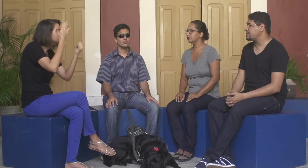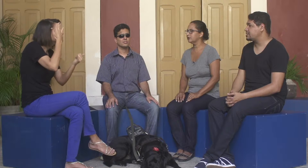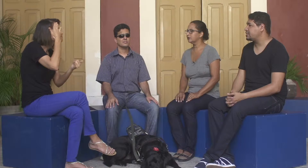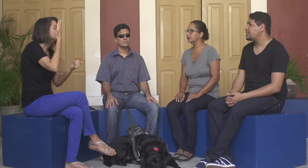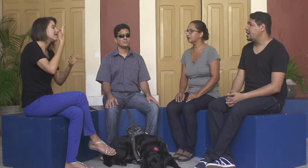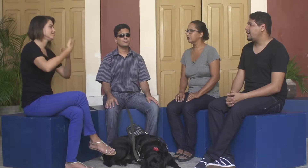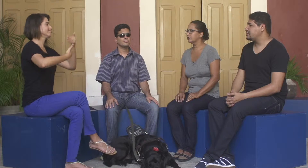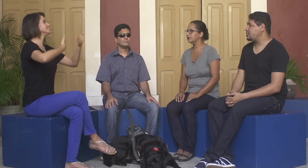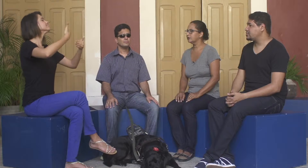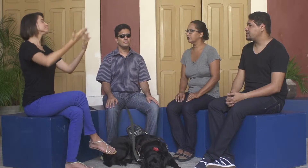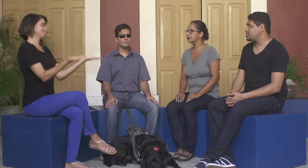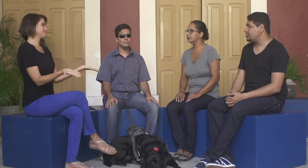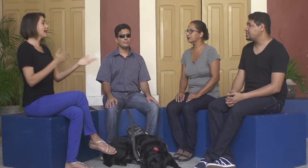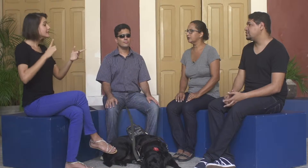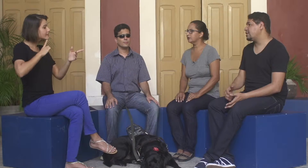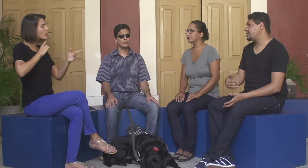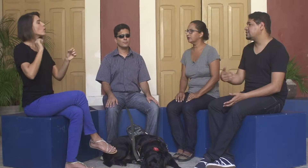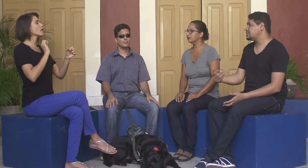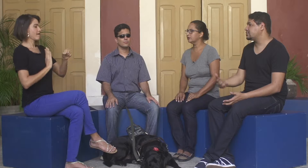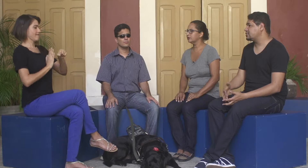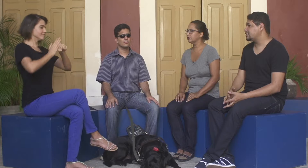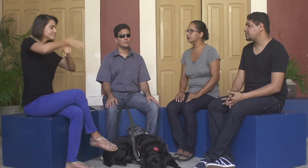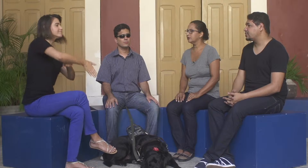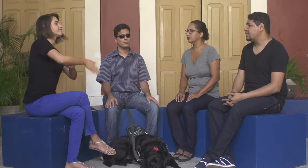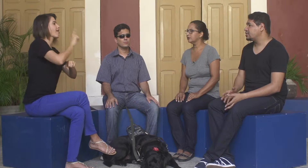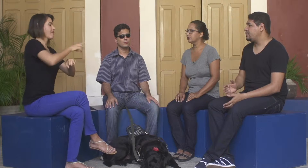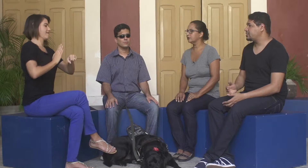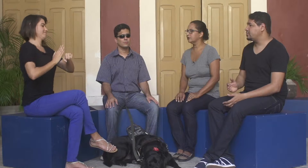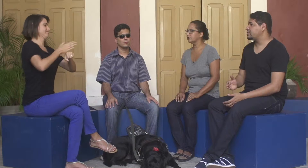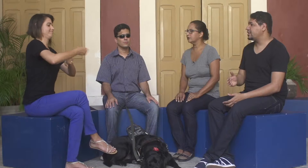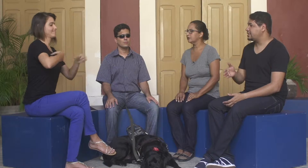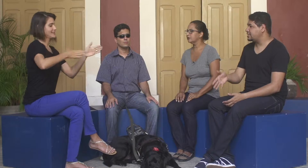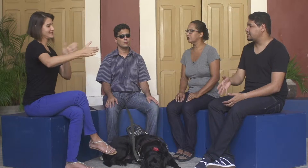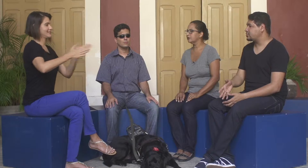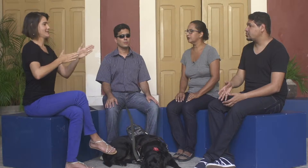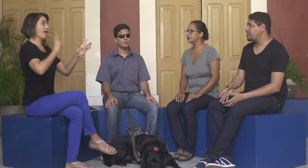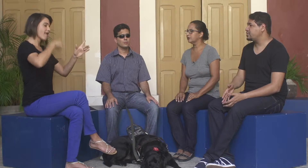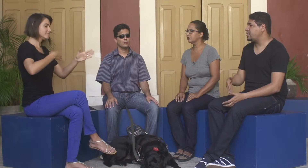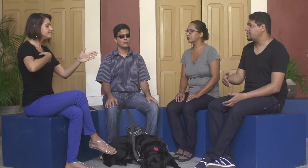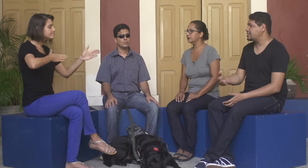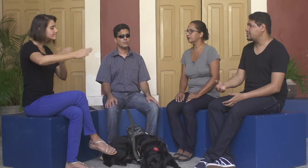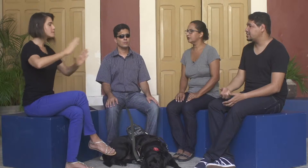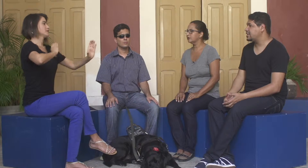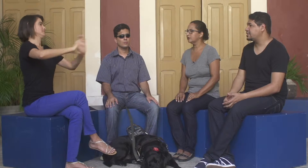perceber As informações visualmente A partir desse contexto Então a partir do momento que ele é dentro E dentro do espaço Haja acessibilidade